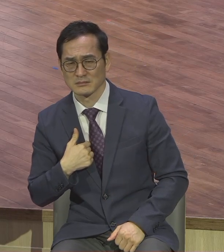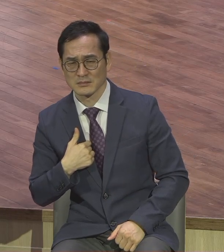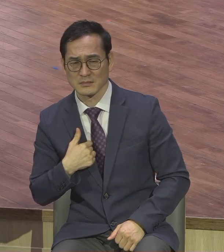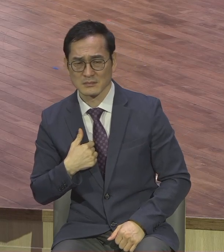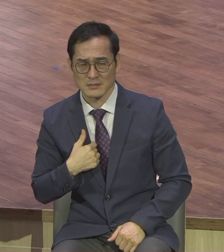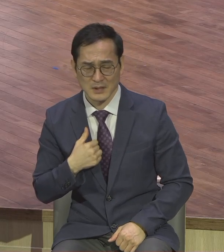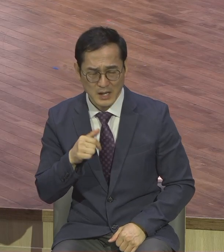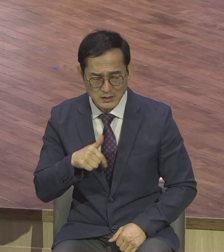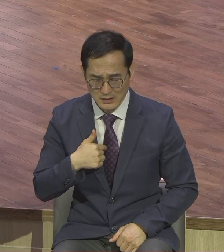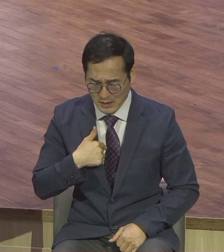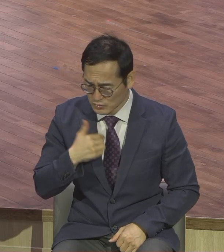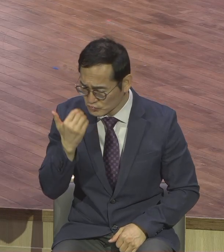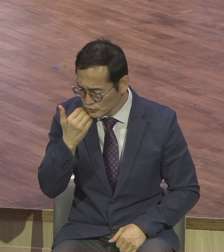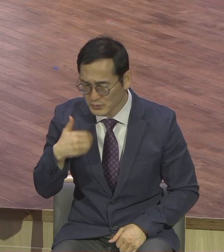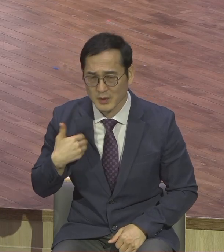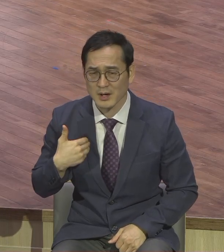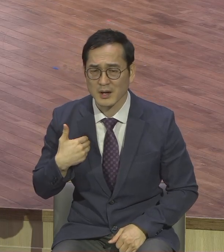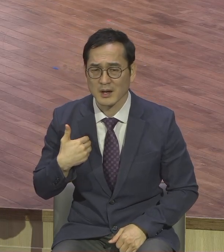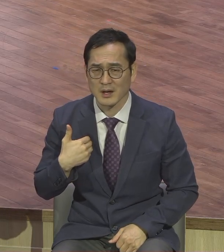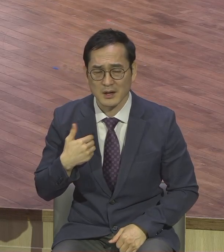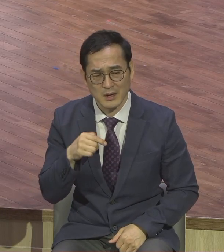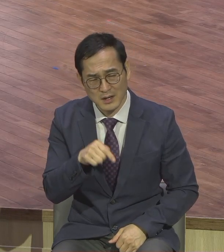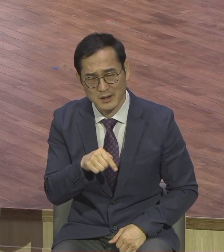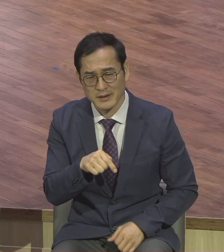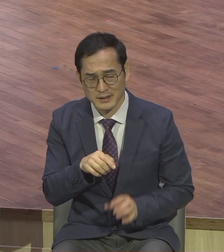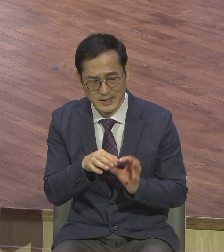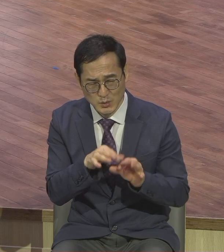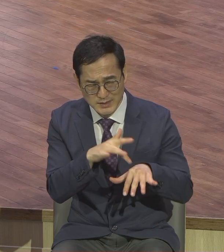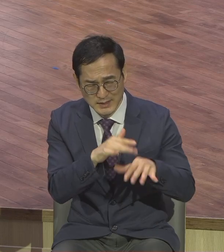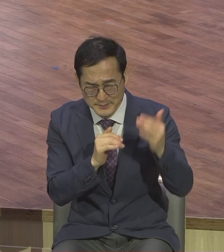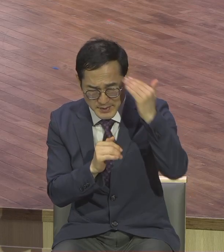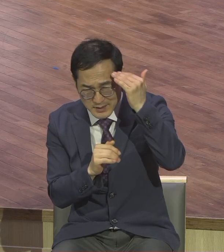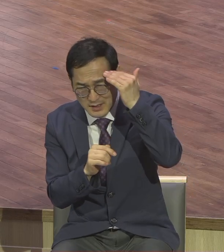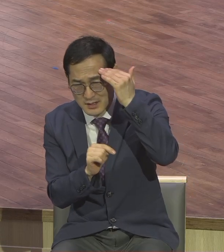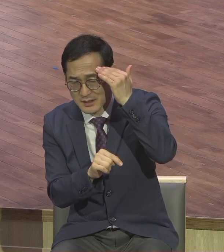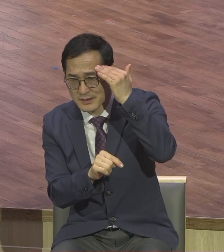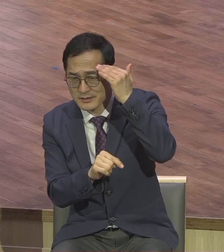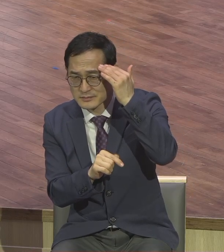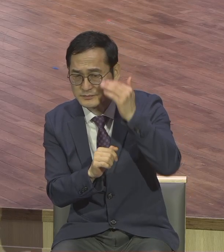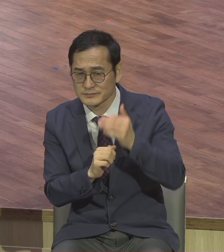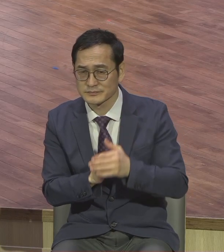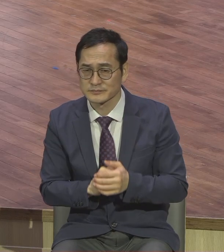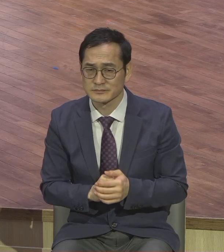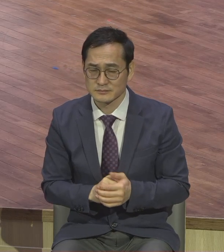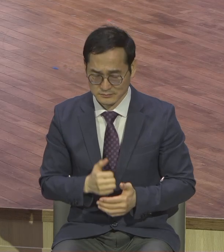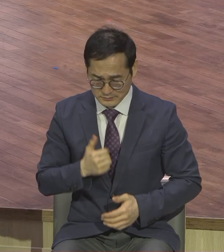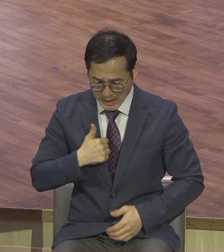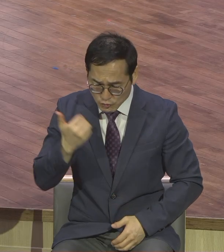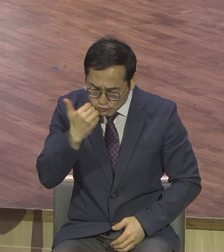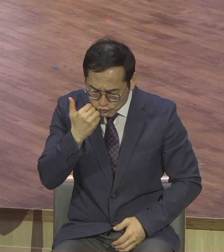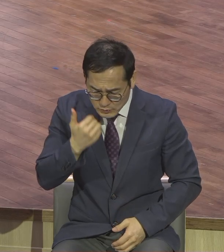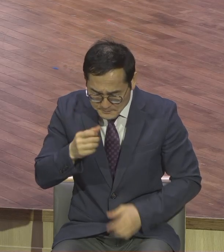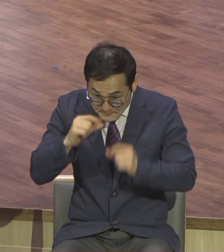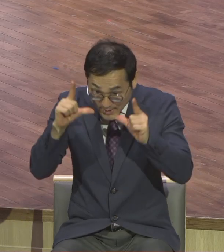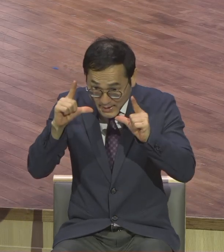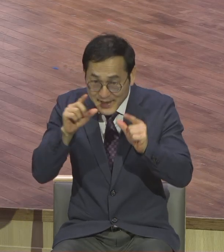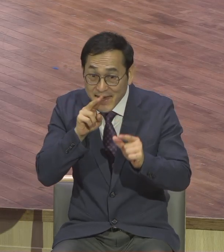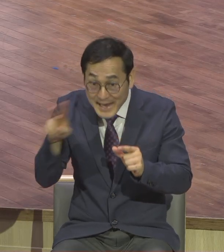정체성이 분명해야 거기에 걸맞는 삶을 살잖아요. 내가